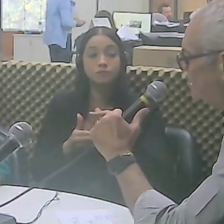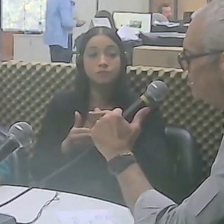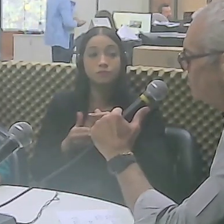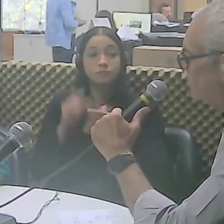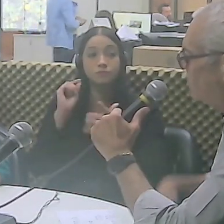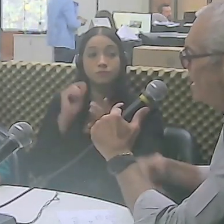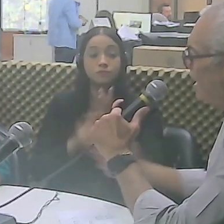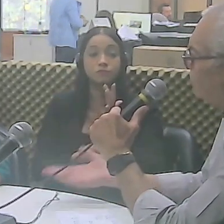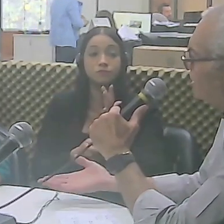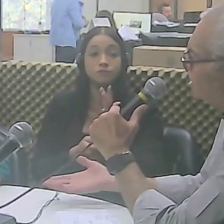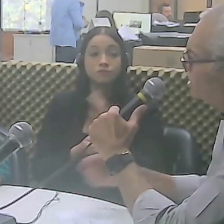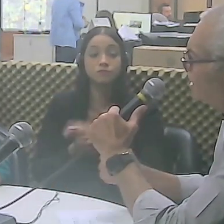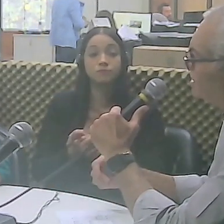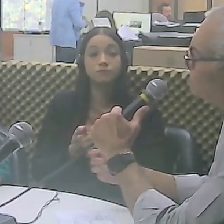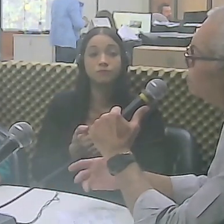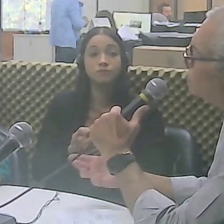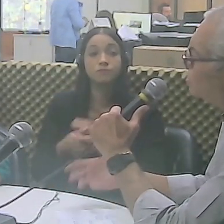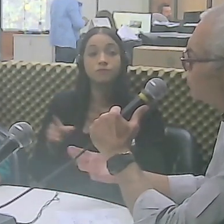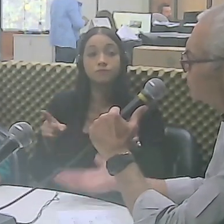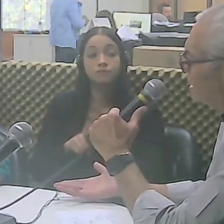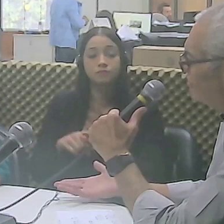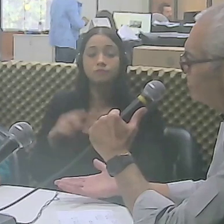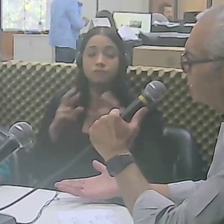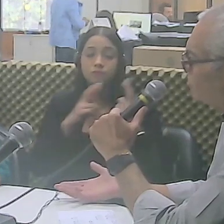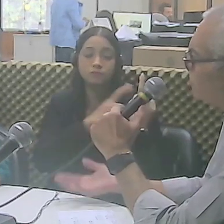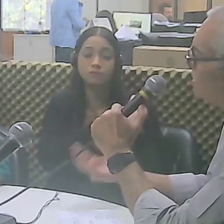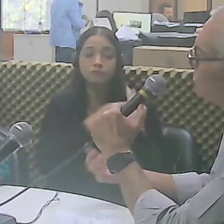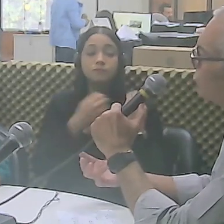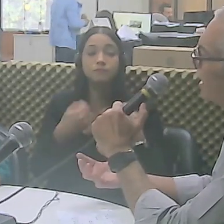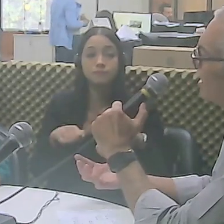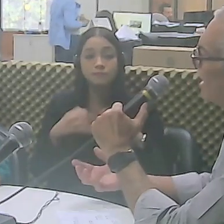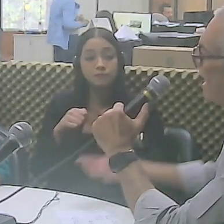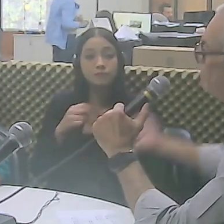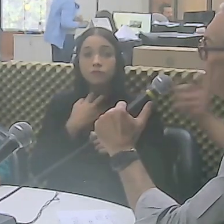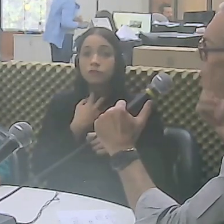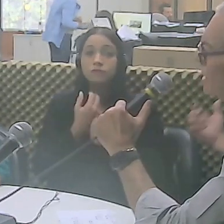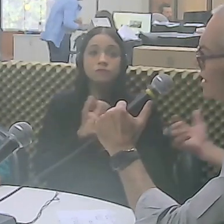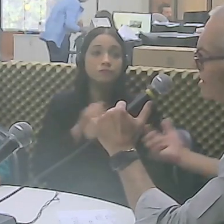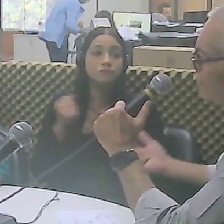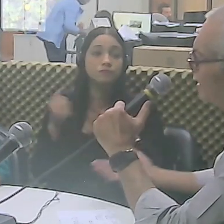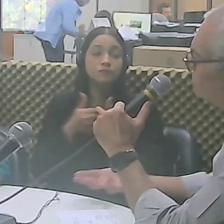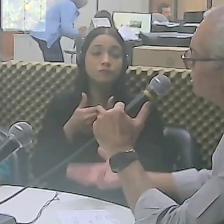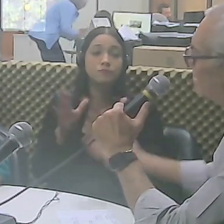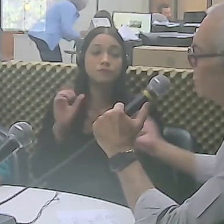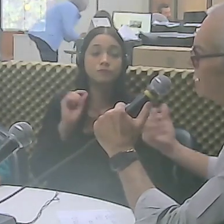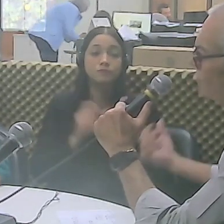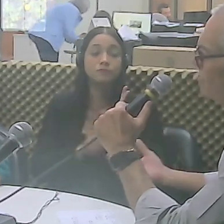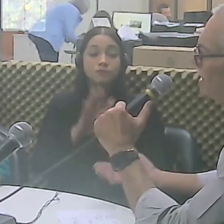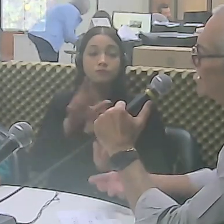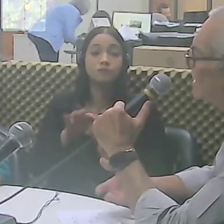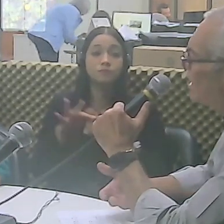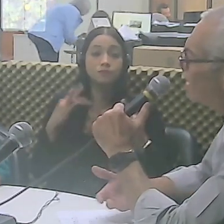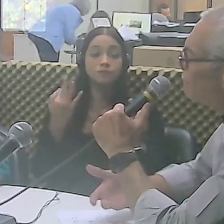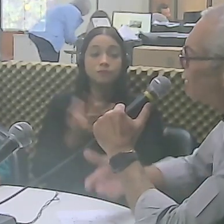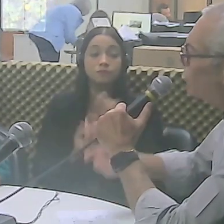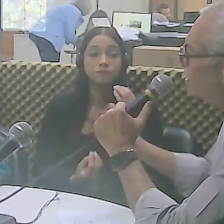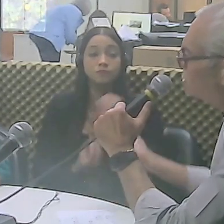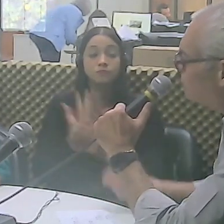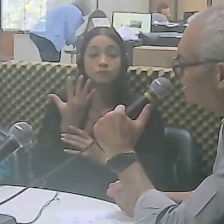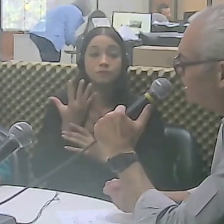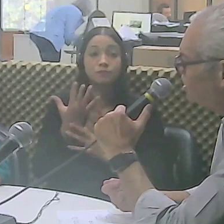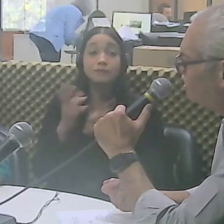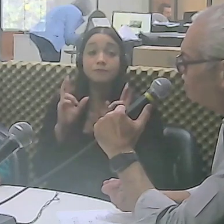de cadastramento. Agora a gente tem que ser muito responsável, né? Não podemos abrir um cadastramento, chamar as famílias, criar a